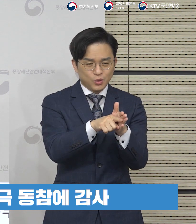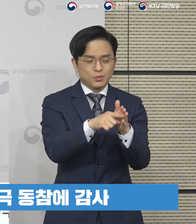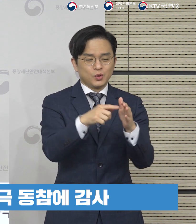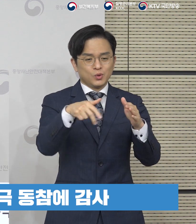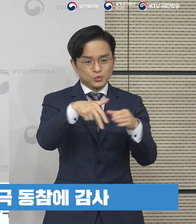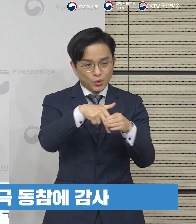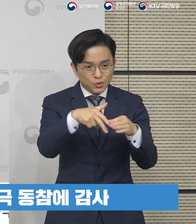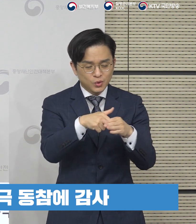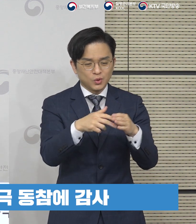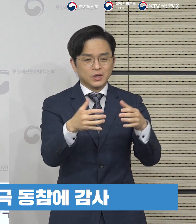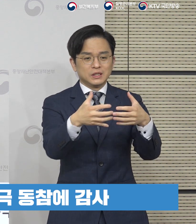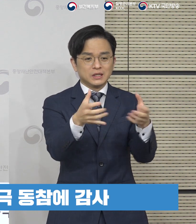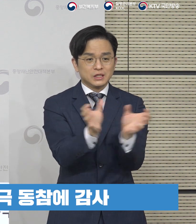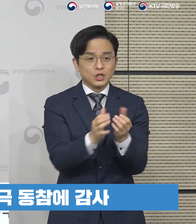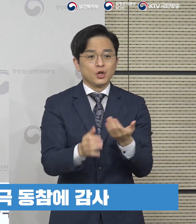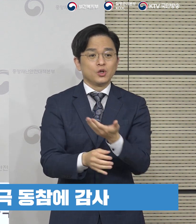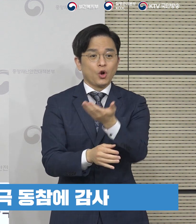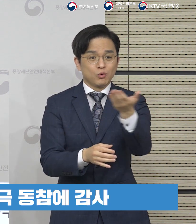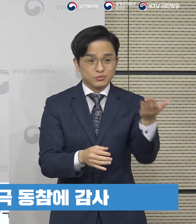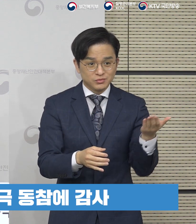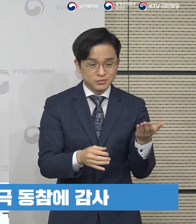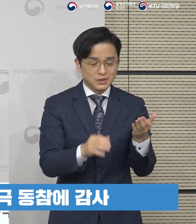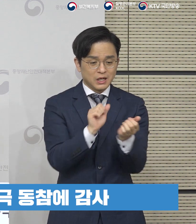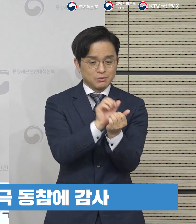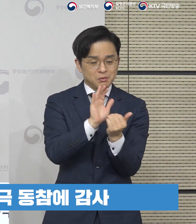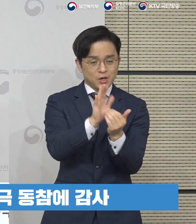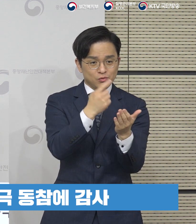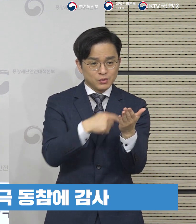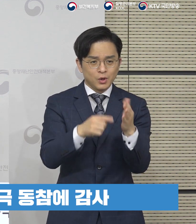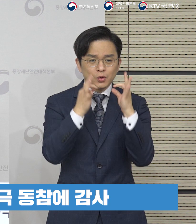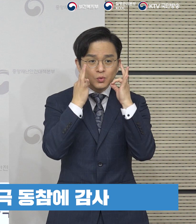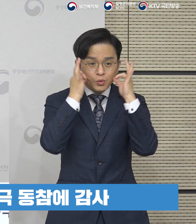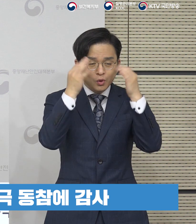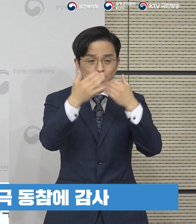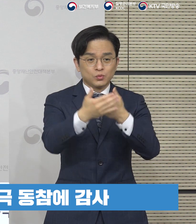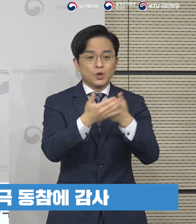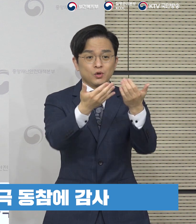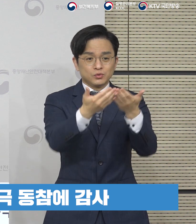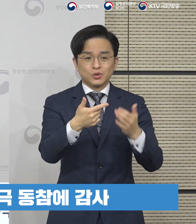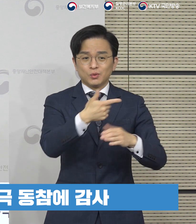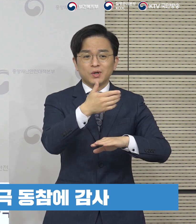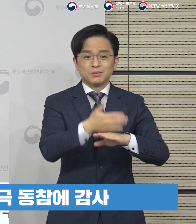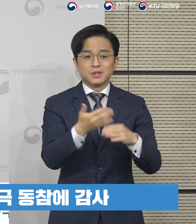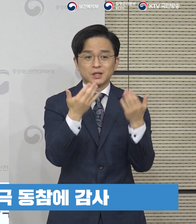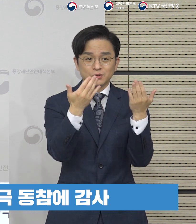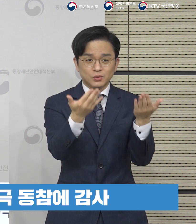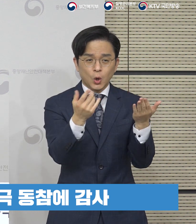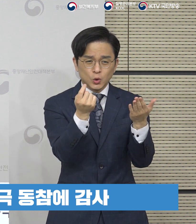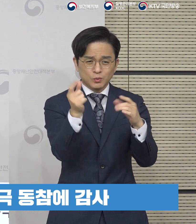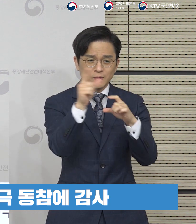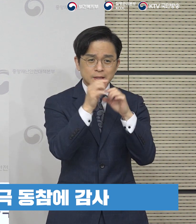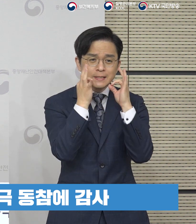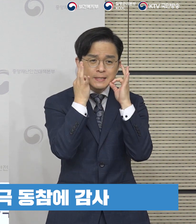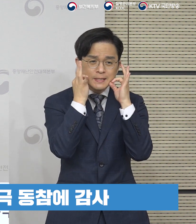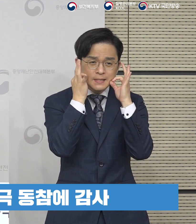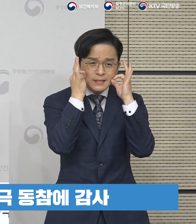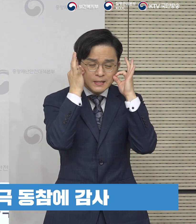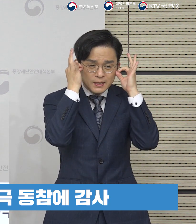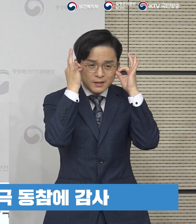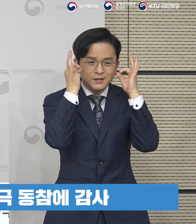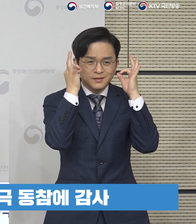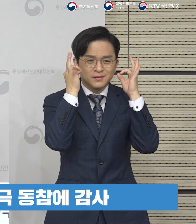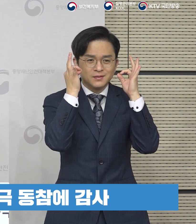교회를 비롯한 종교계가 우리 사회를 위해 적극적으로 동참해 주신 점에 대하여 감사드리며 조금 더